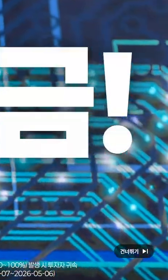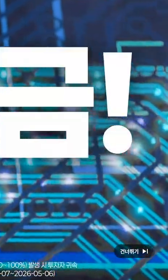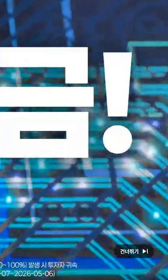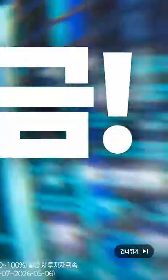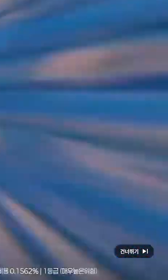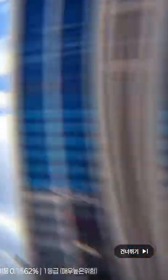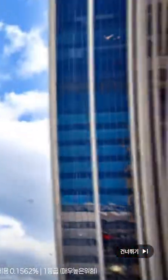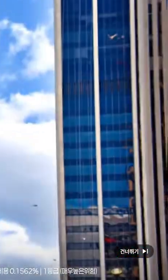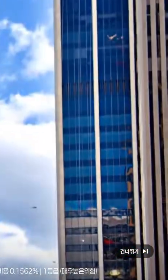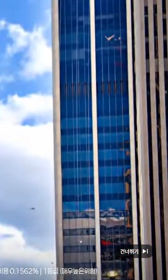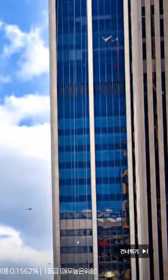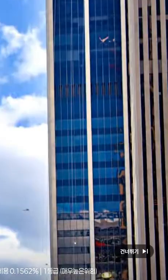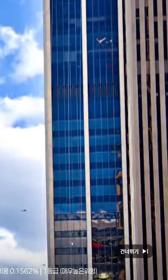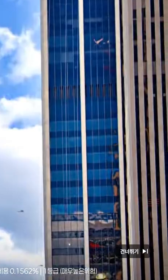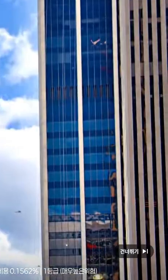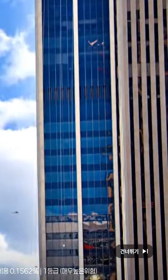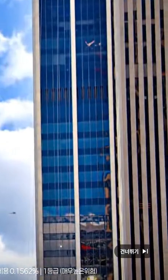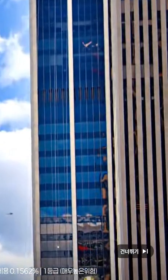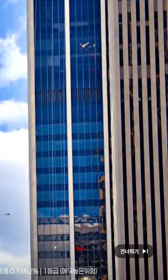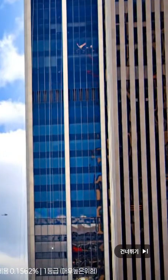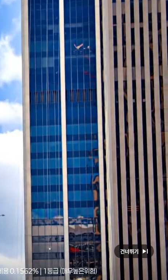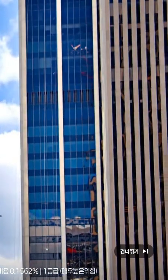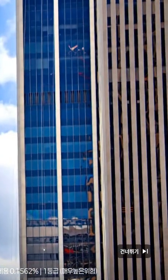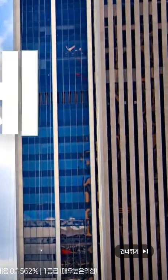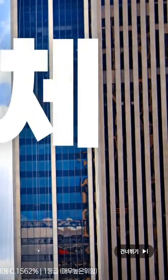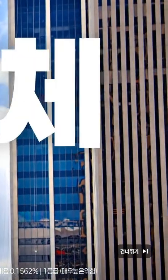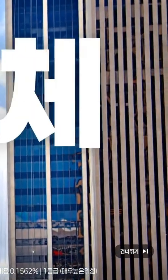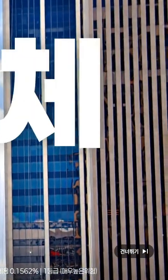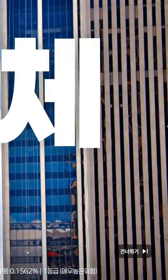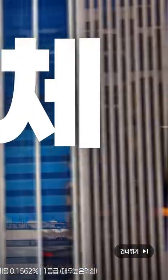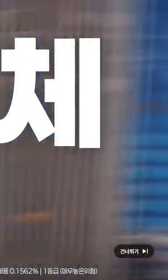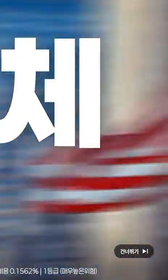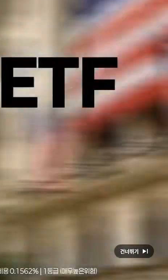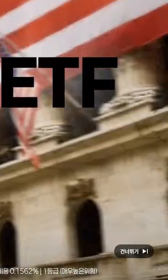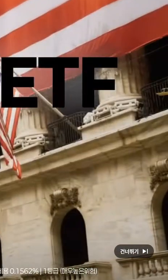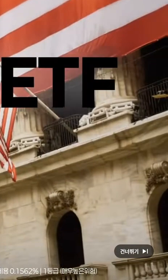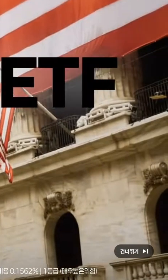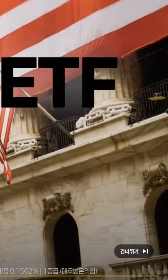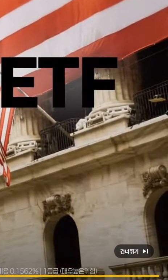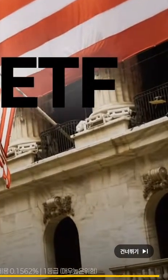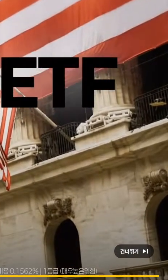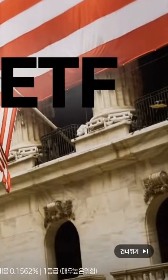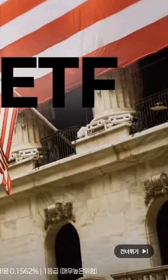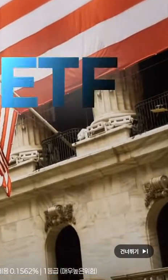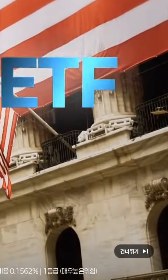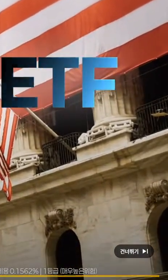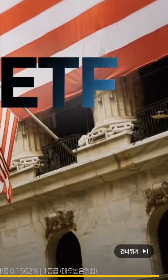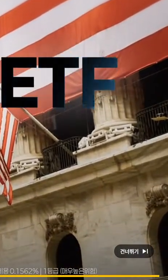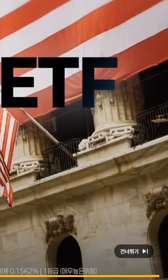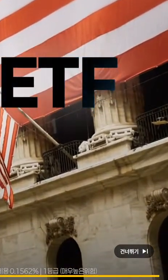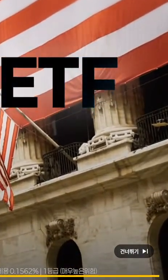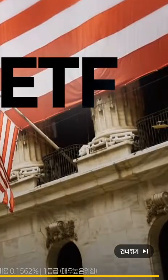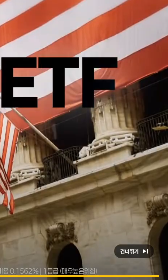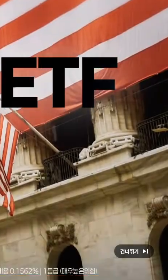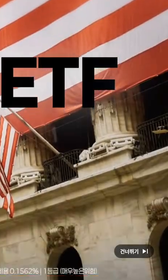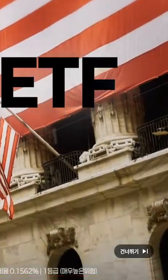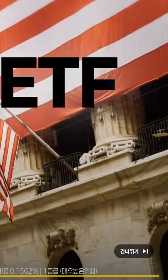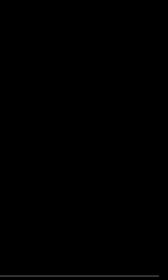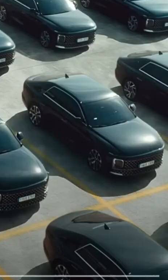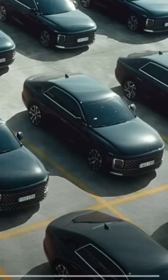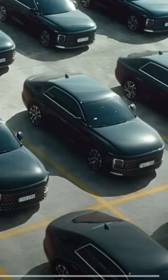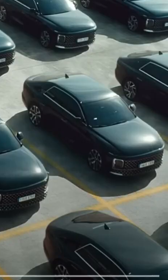지금. AI 반도체의 패권을 잡고 있는 미국 반도체. 거덱스 미국 반도체로 투자하세요.